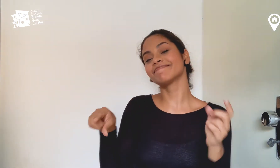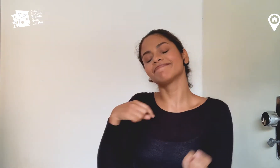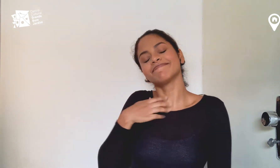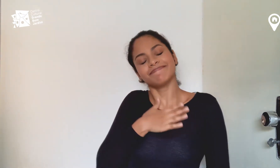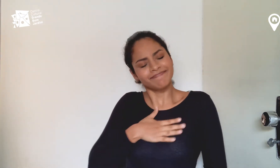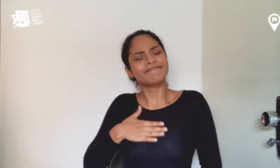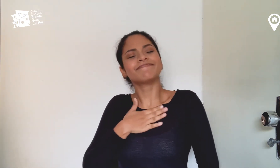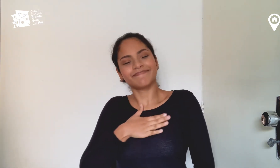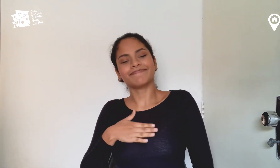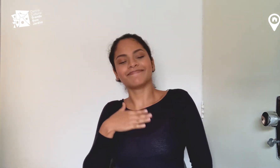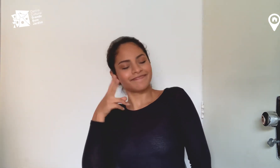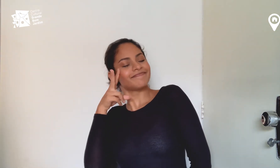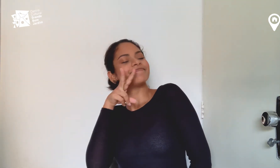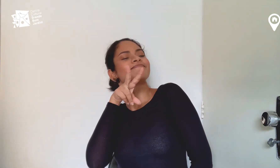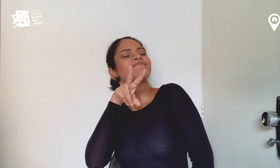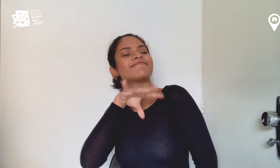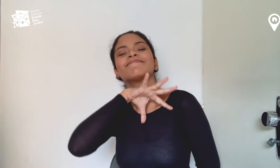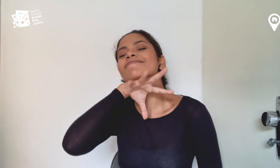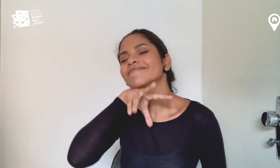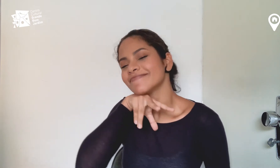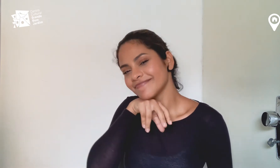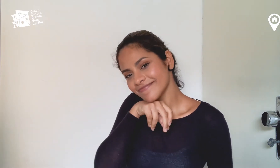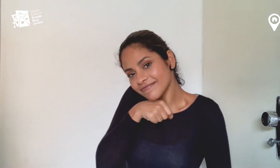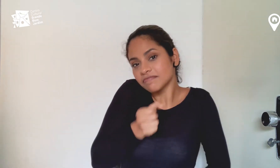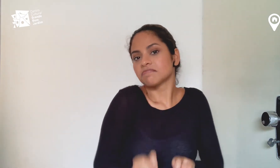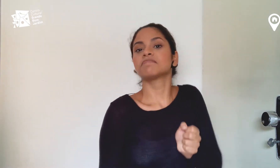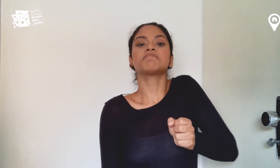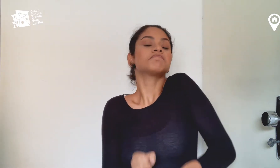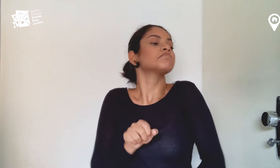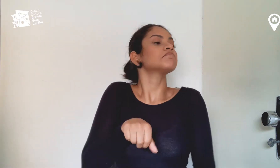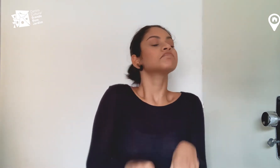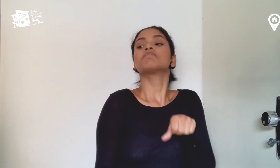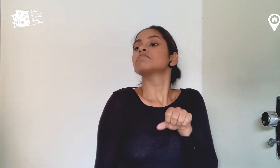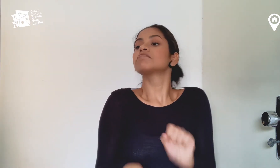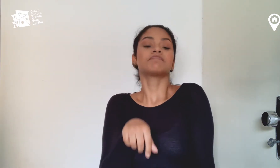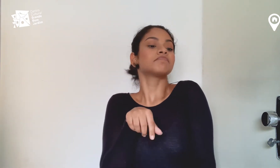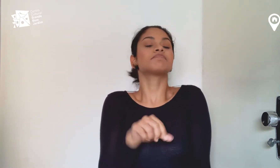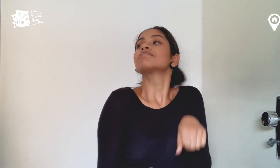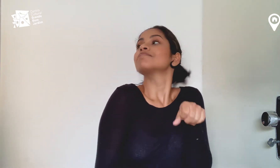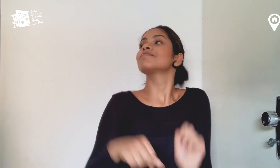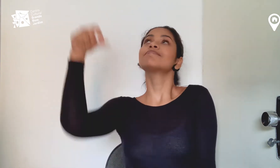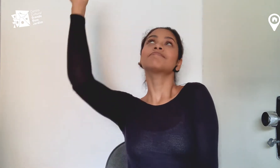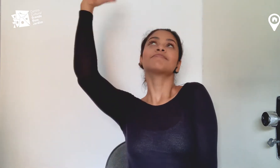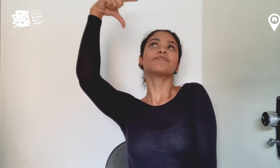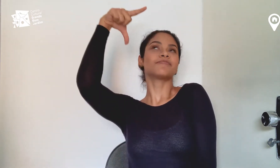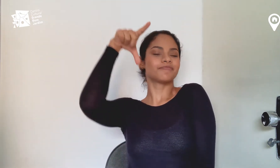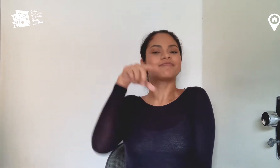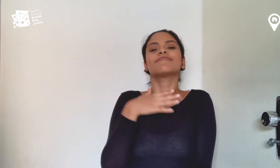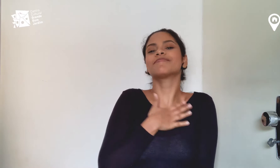Gosto muito de te ver, leãozinho, caminhando sob o sol.